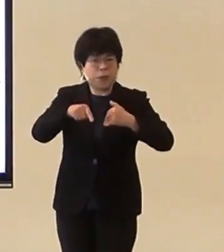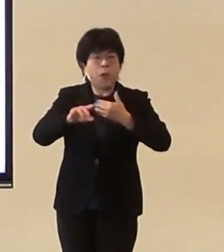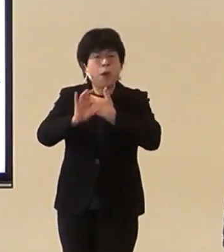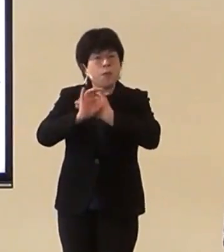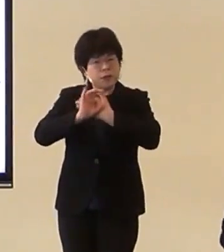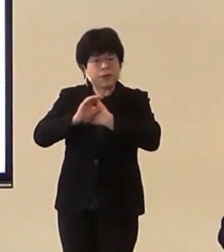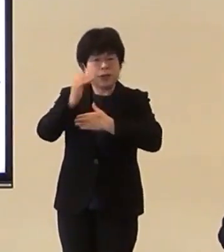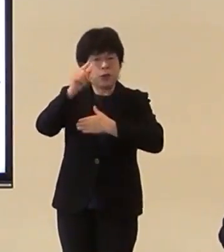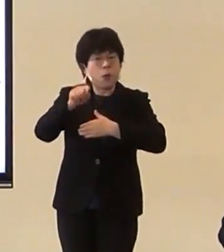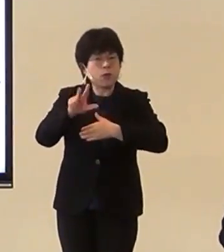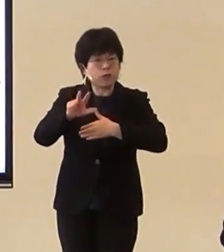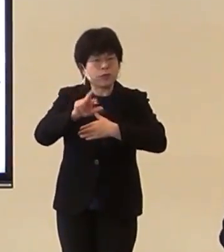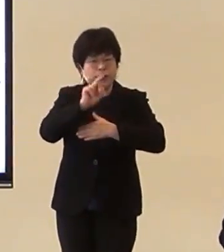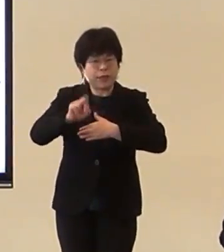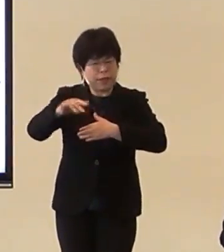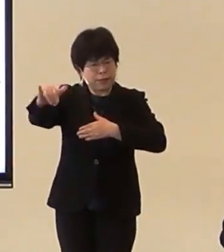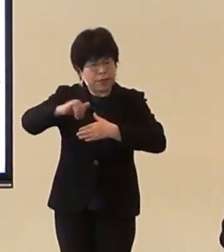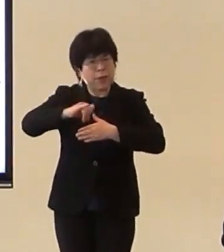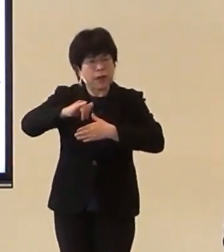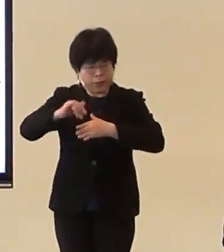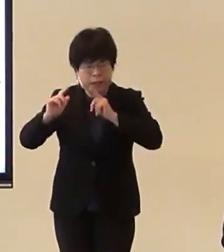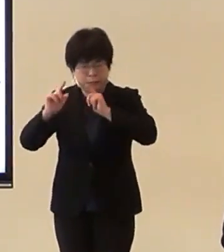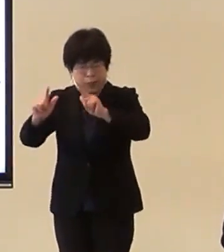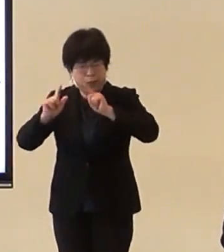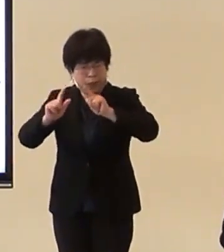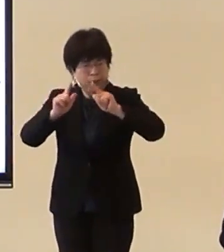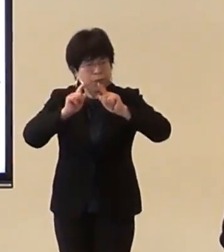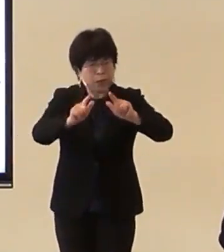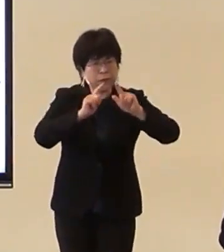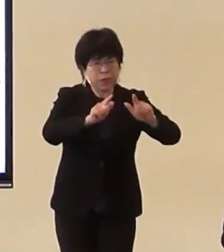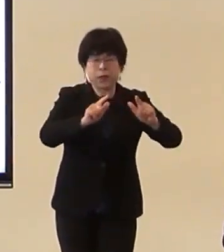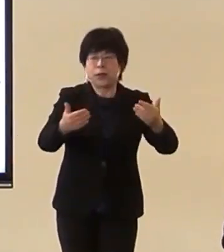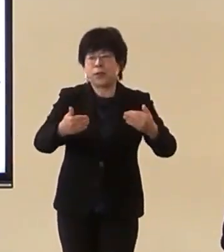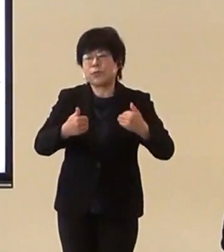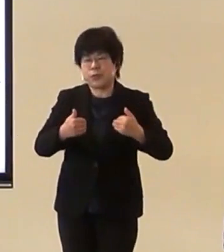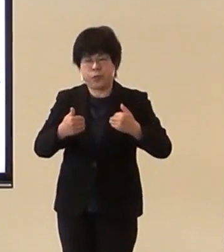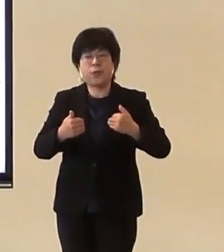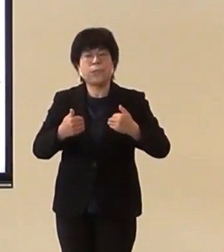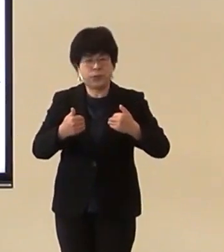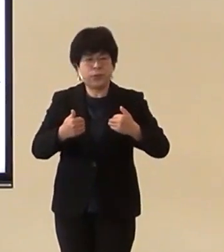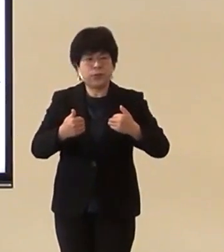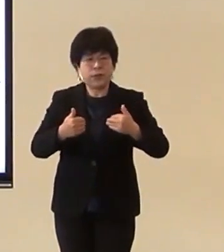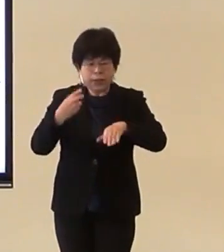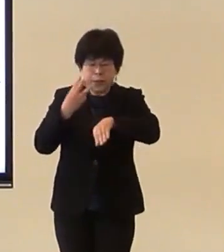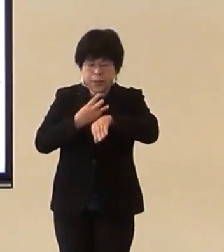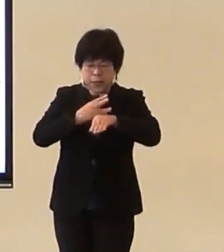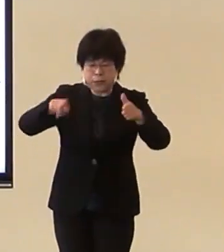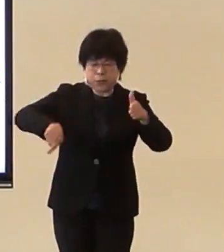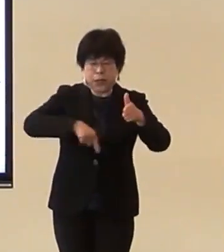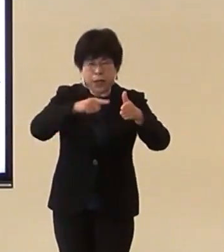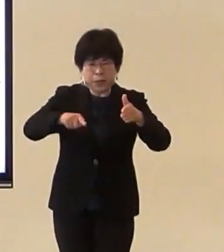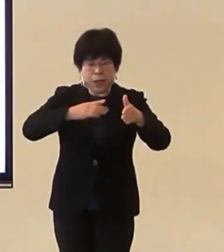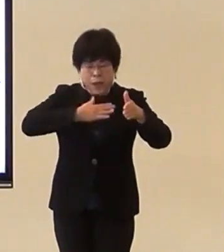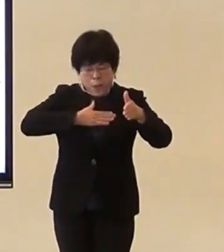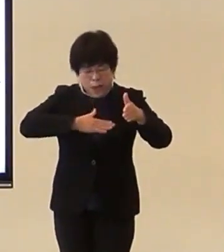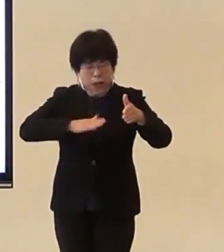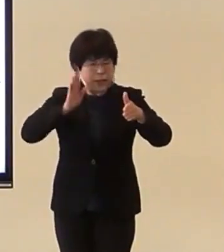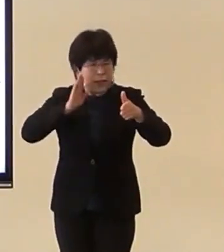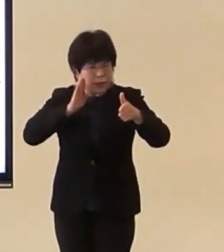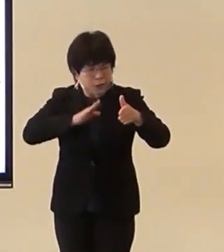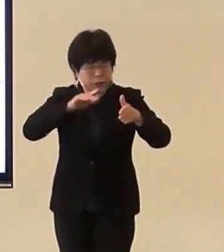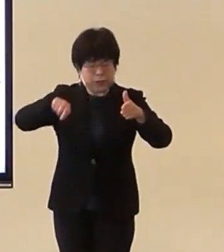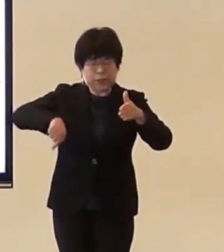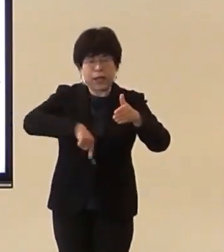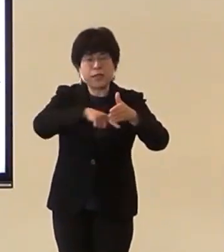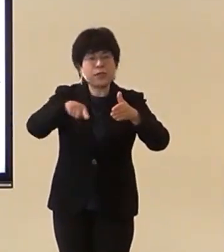ること、ここにいろんなことの問題を起こしちゃいけませんですから、具体的に分かりやすいものにしなきゃいけないということで、今